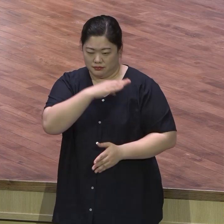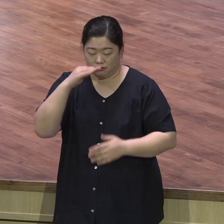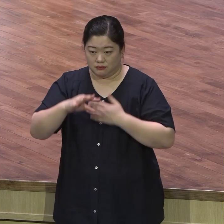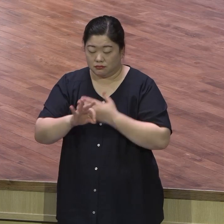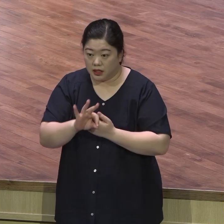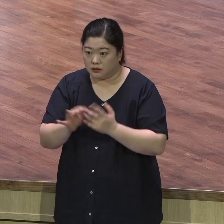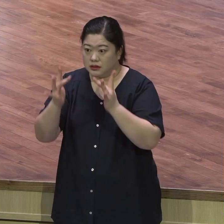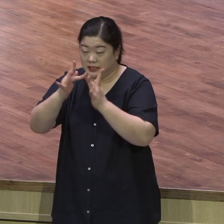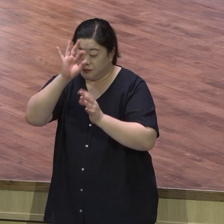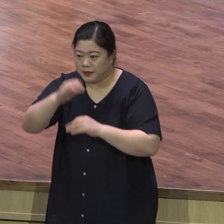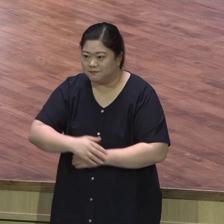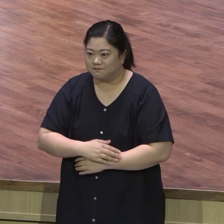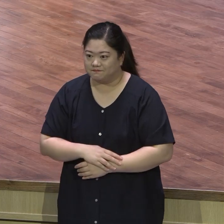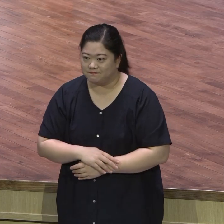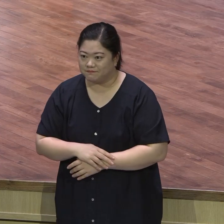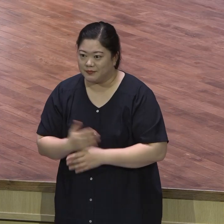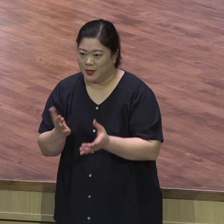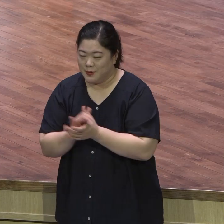무너집니다.